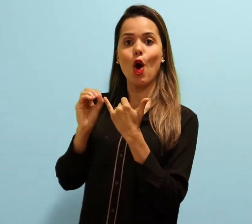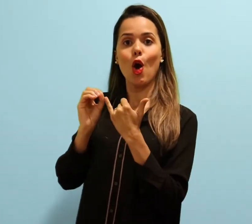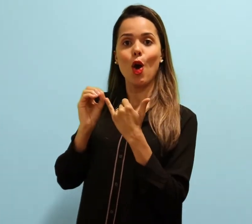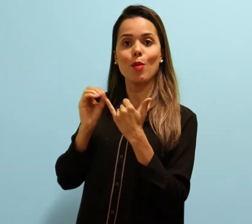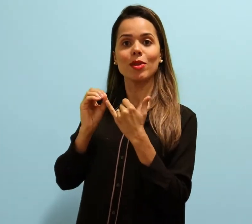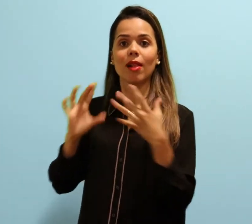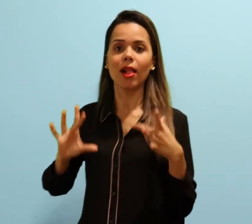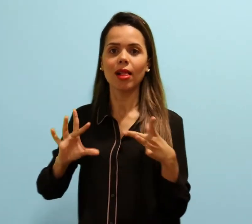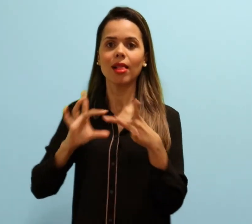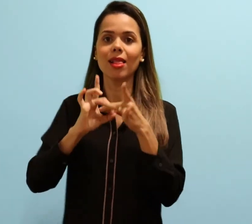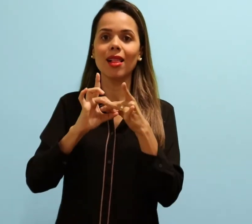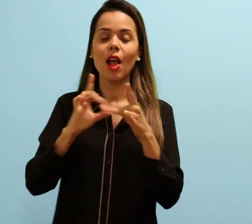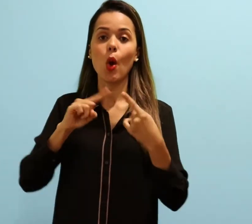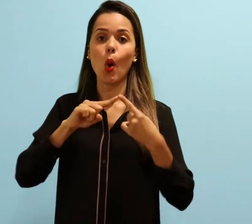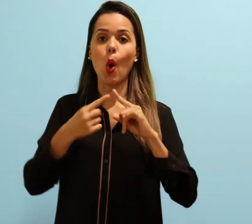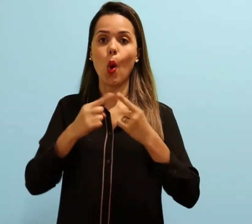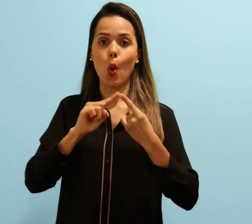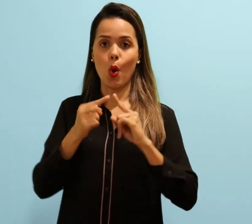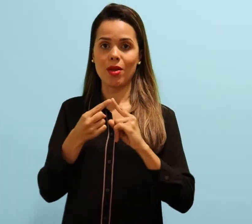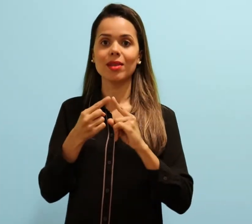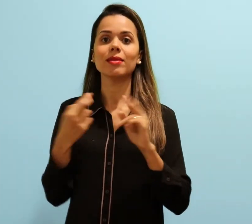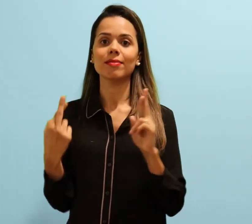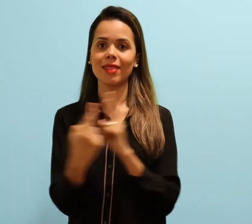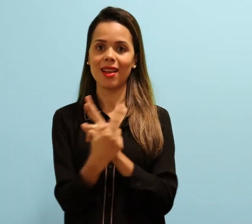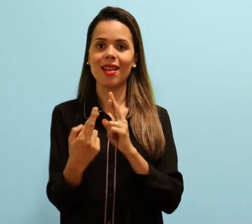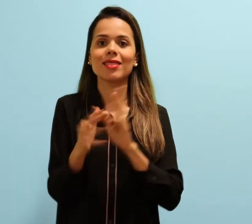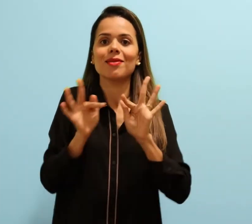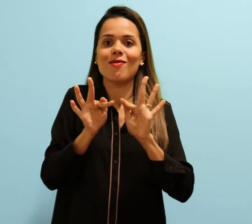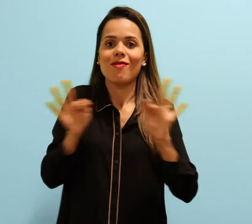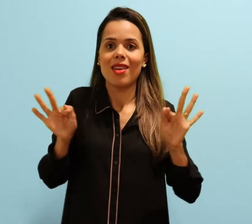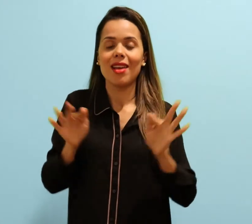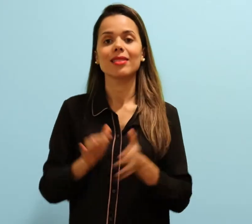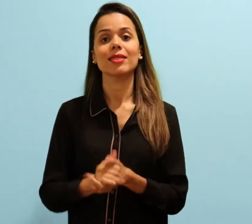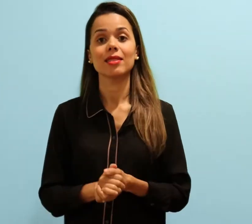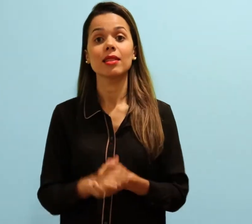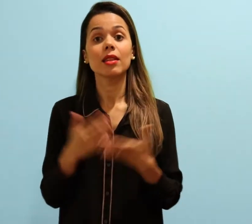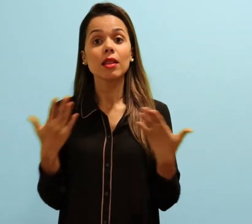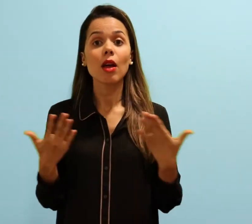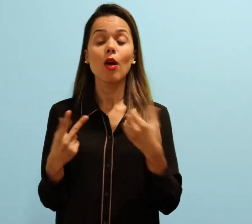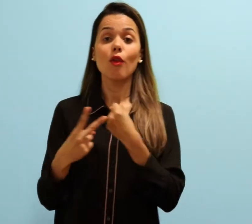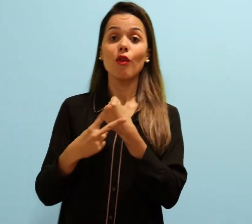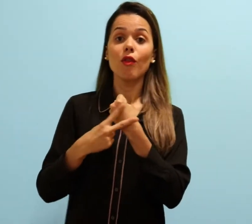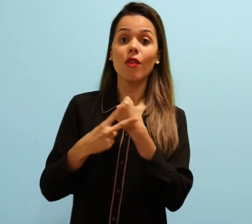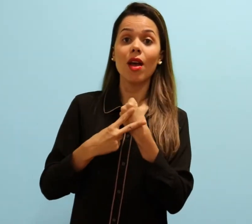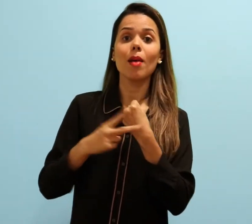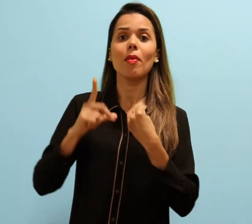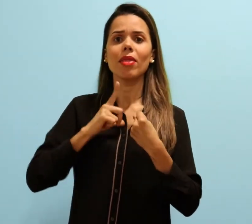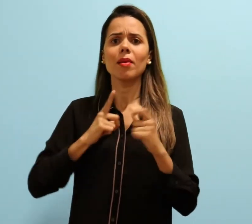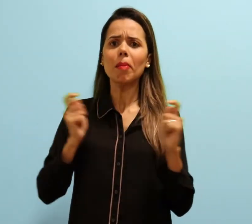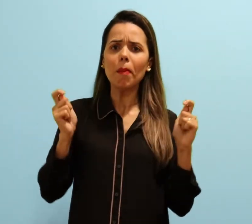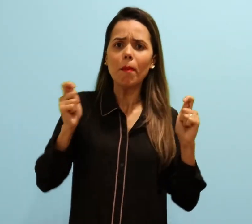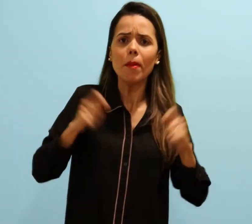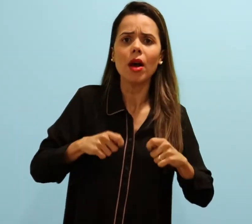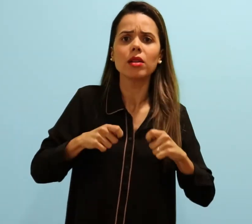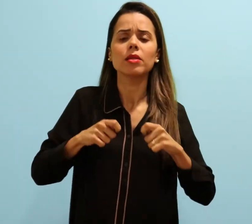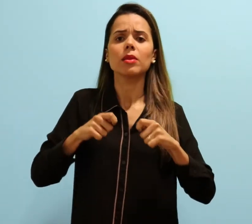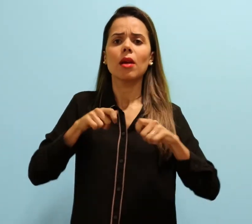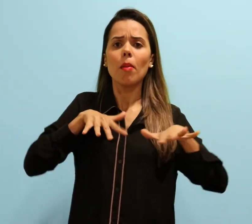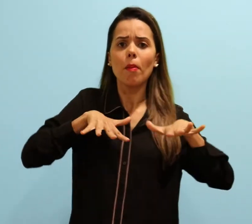ação, ele estabelece esta concordância. Sendo assim, verbos com essa possibilidade